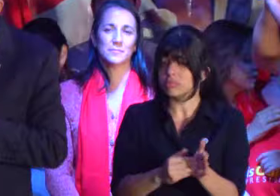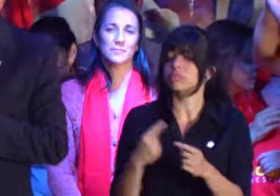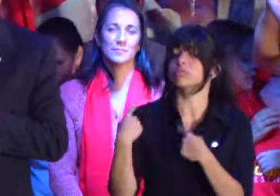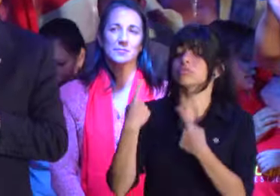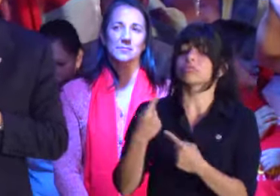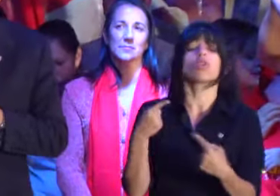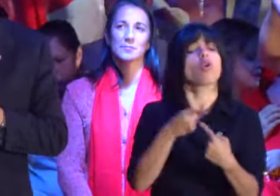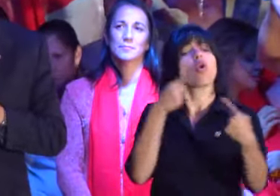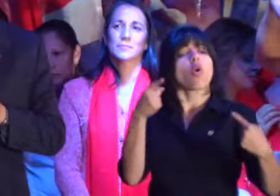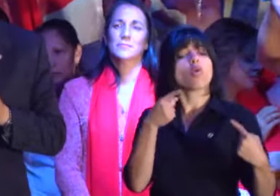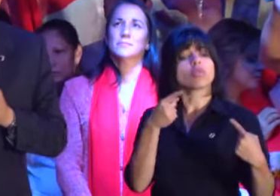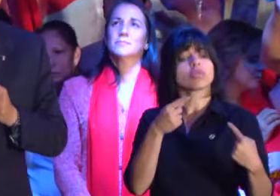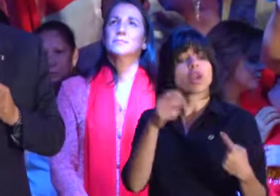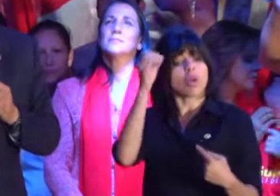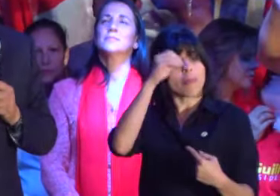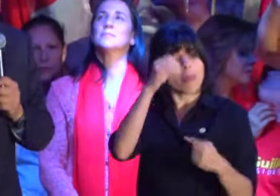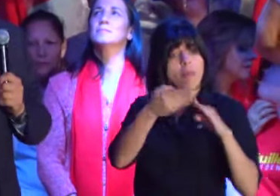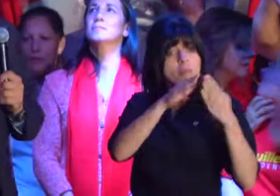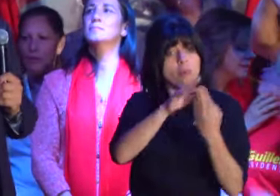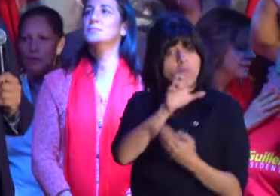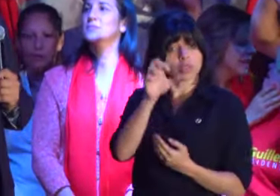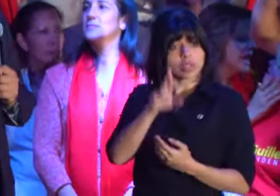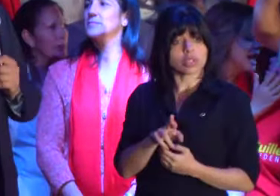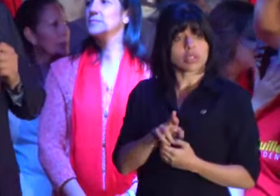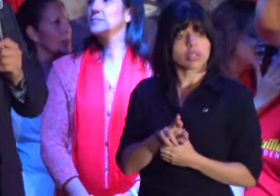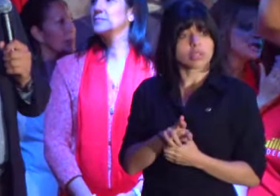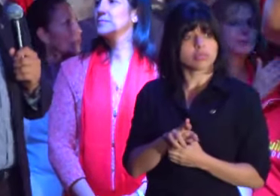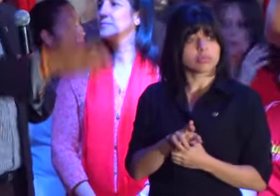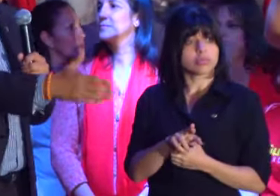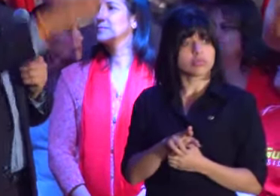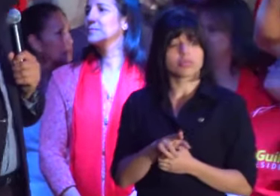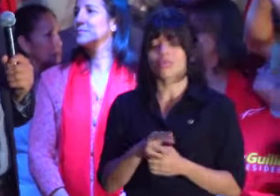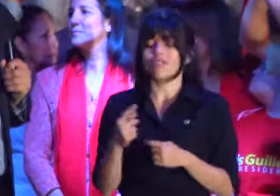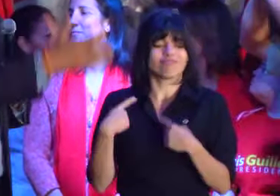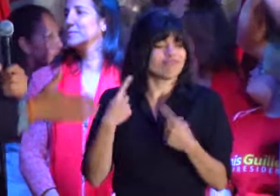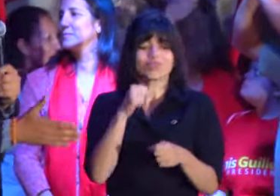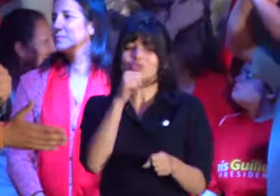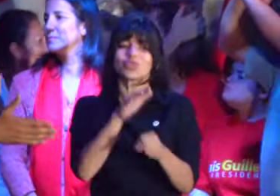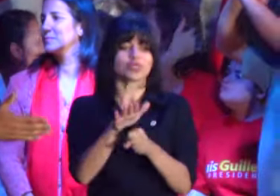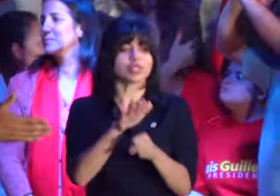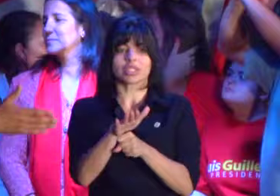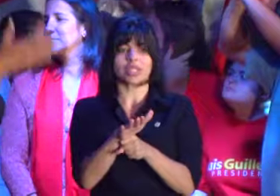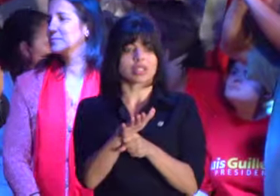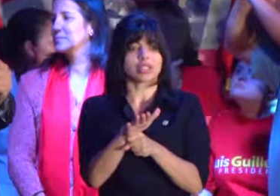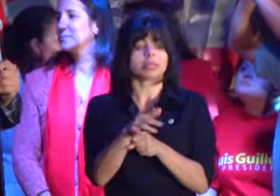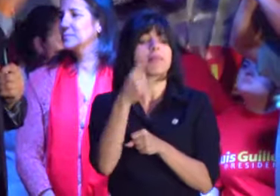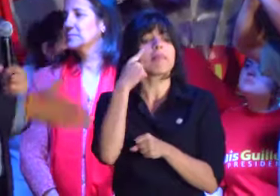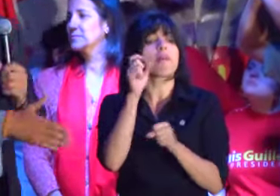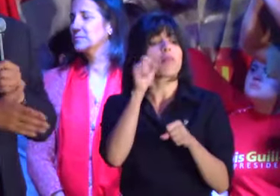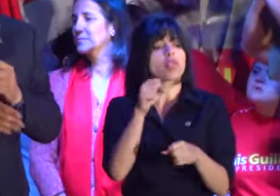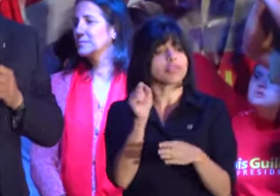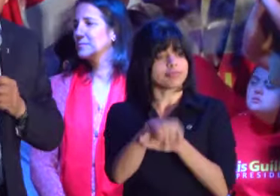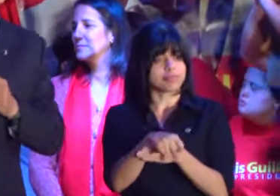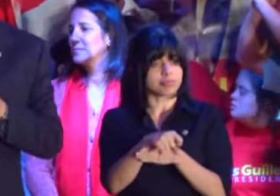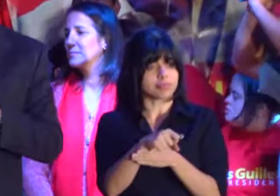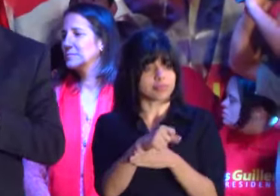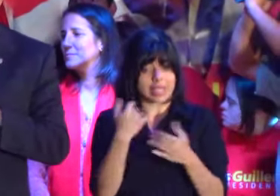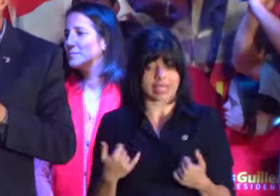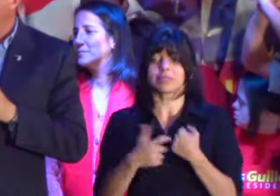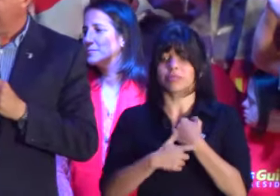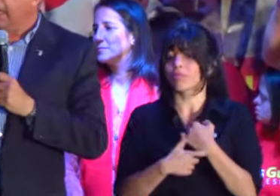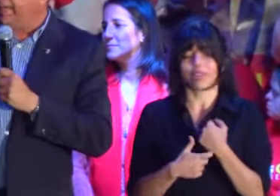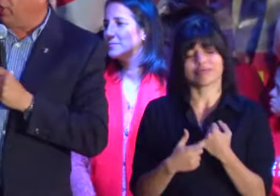vez en contra de la voluntad del pueblo de Costa Rica no han sido suficiente para derrotarnos esta